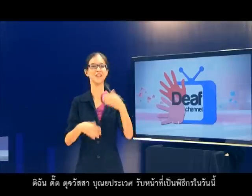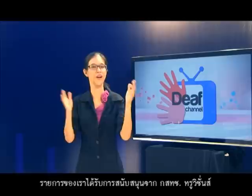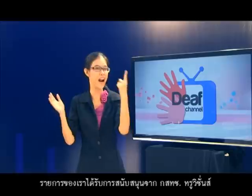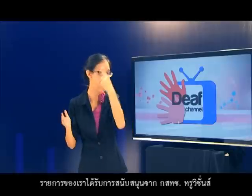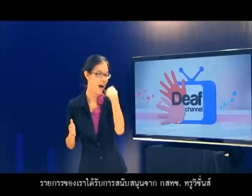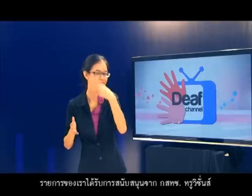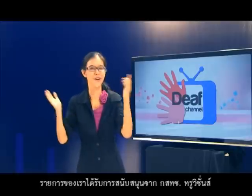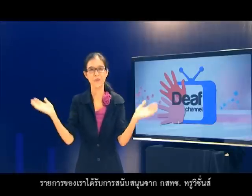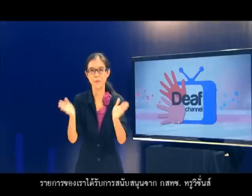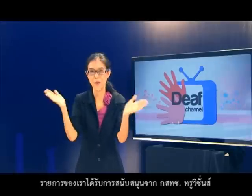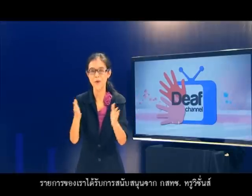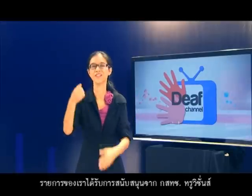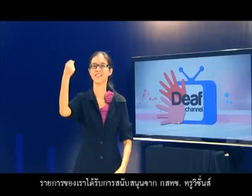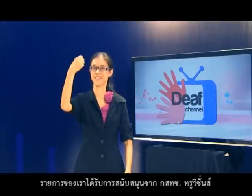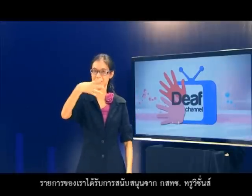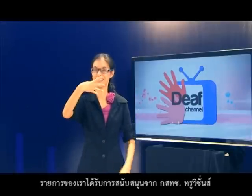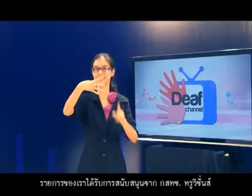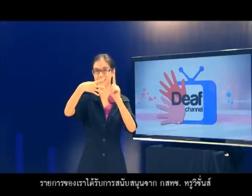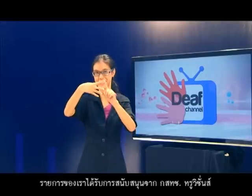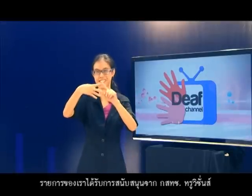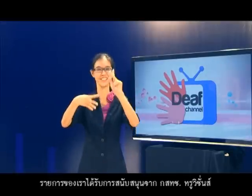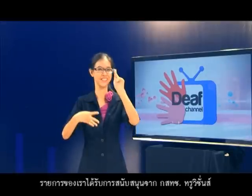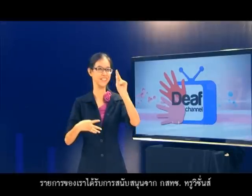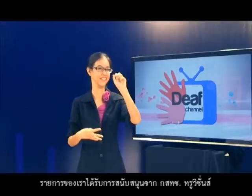ราได้รับการสนับสนุนจากกสทช.